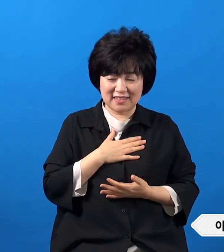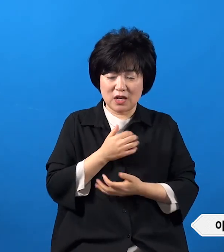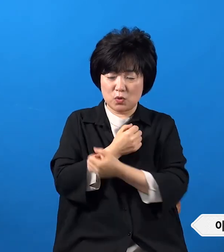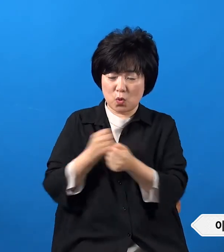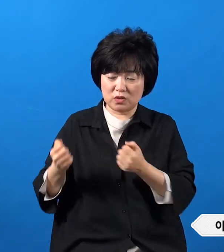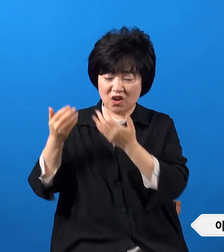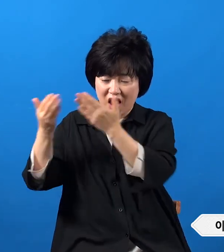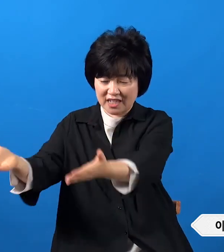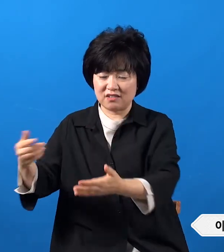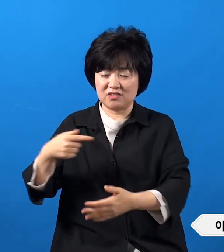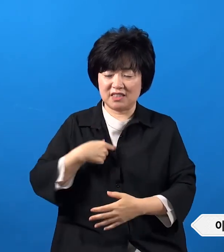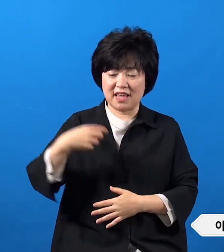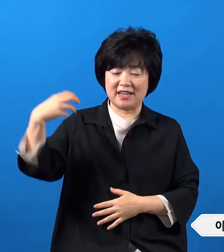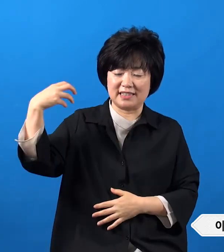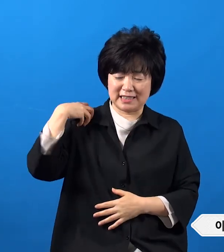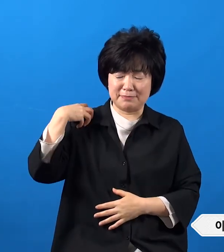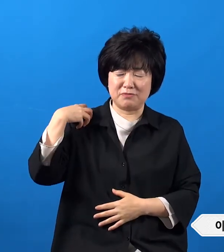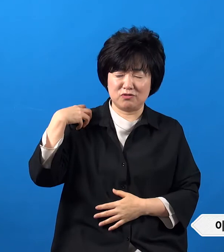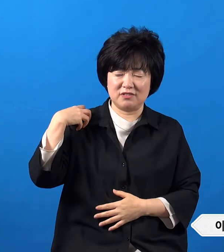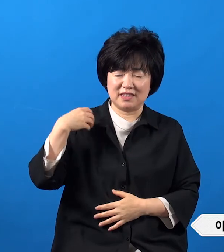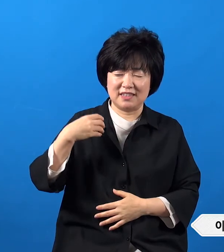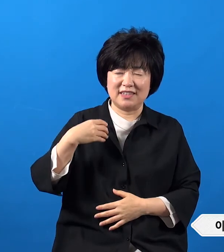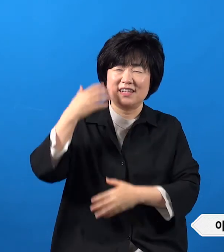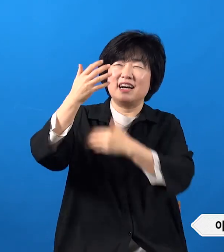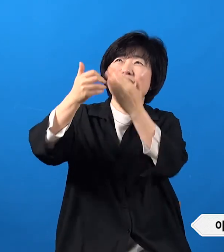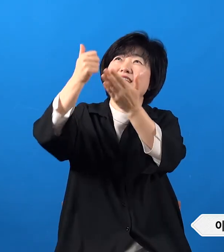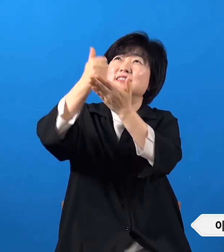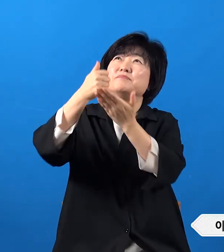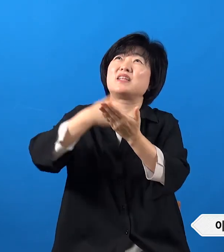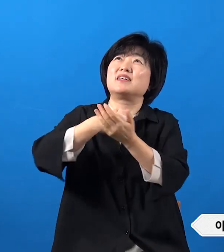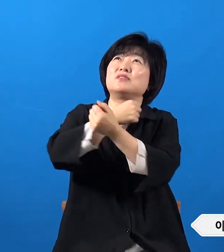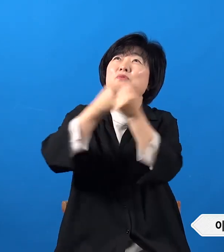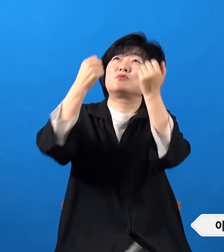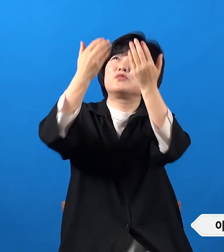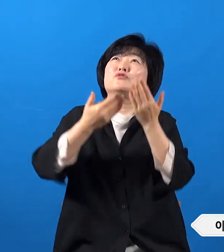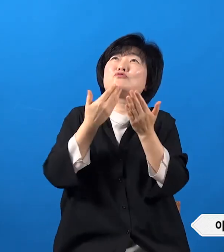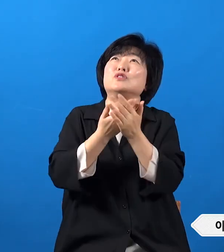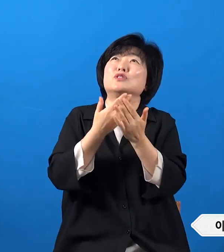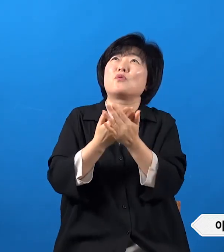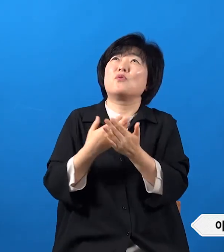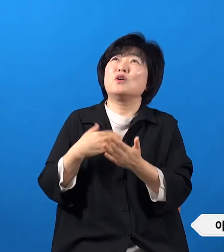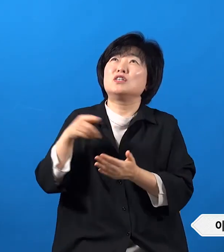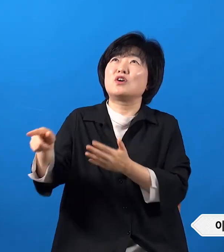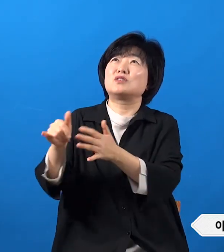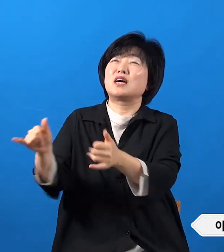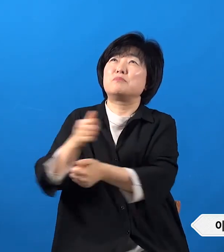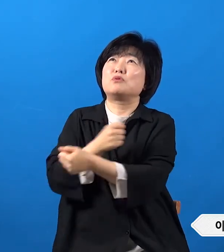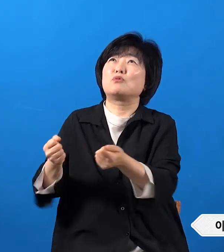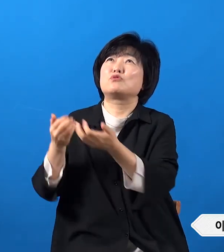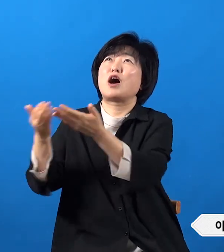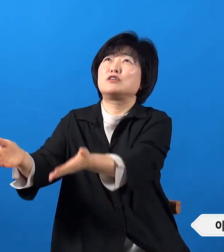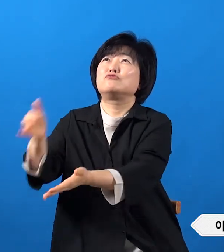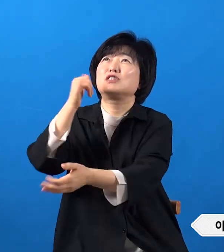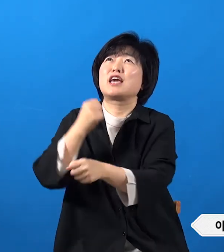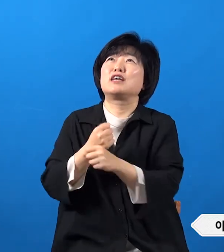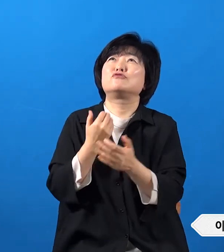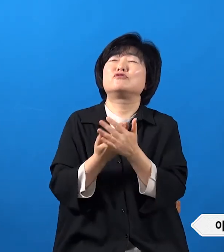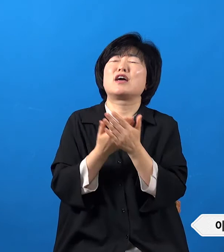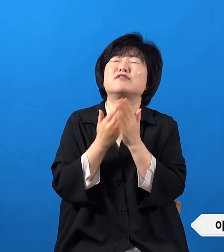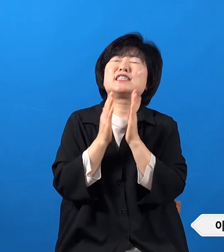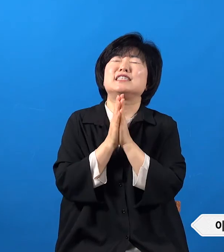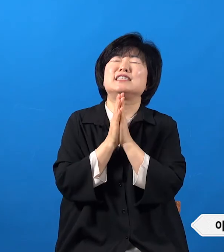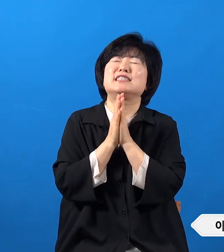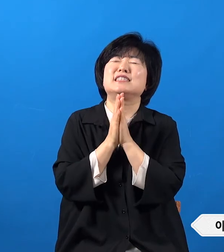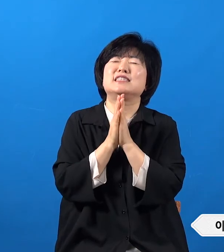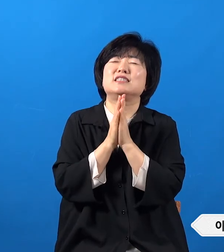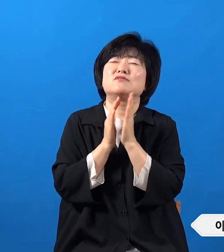주 예수님, 저를 용서해 주시고 그리고 저 사람을 용서할 수 있도록 해주세요. 그런데 다음 순간